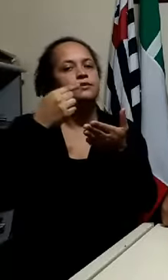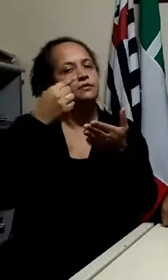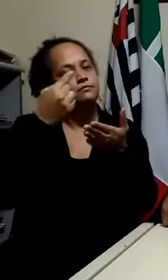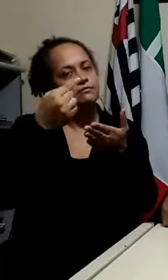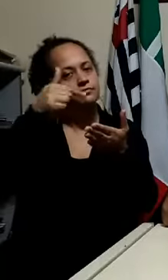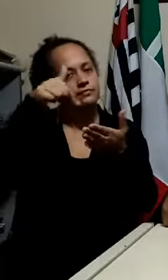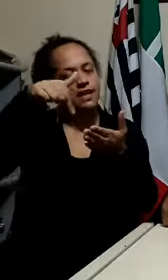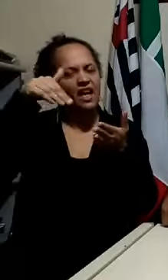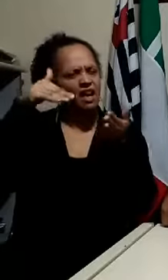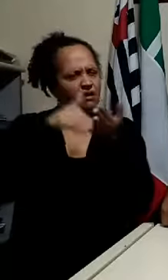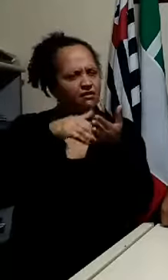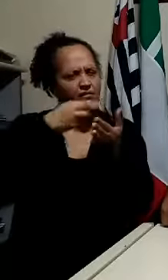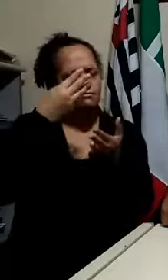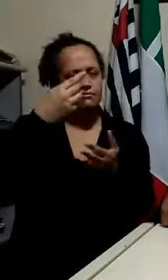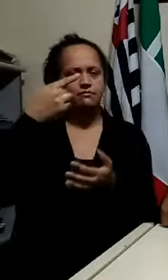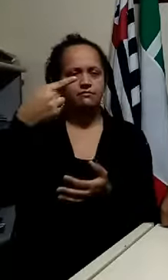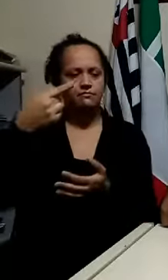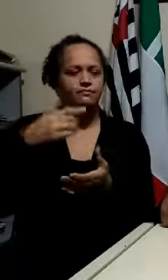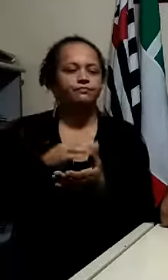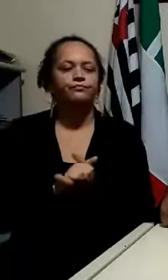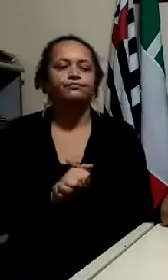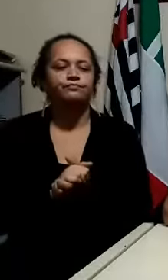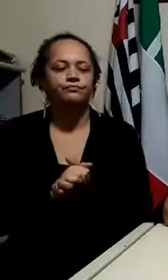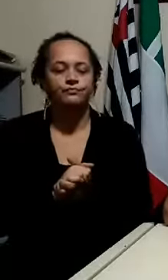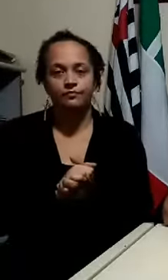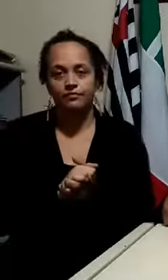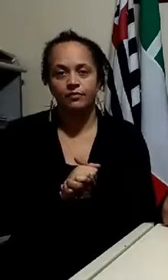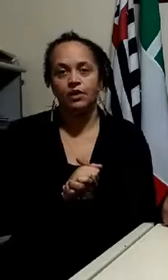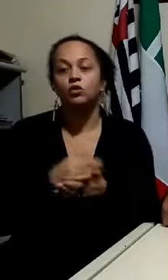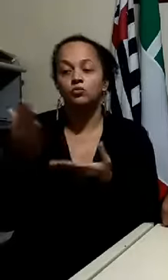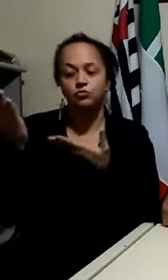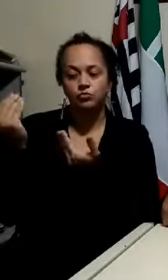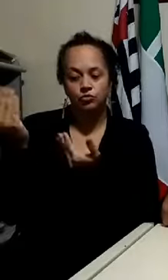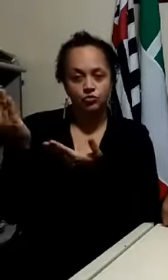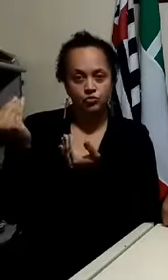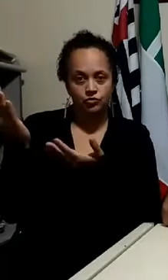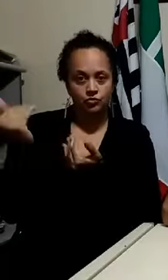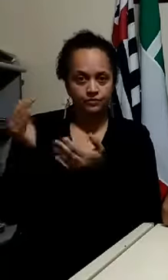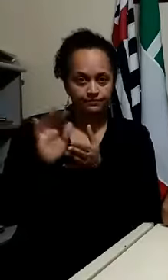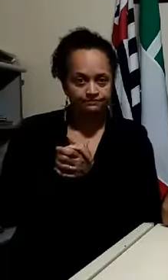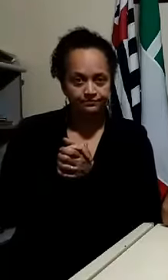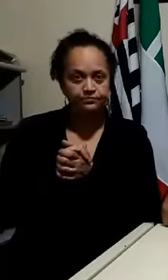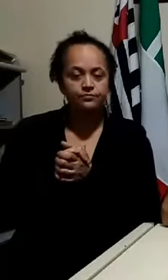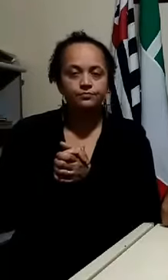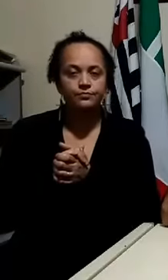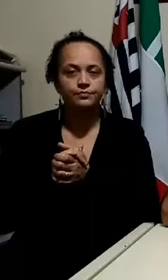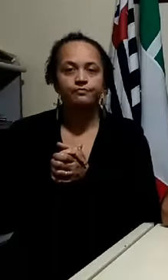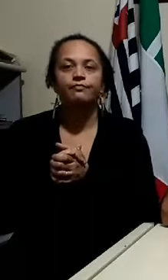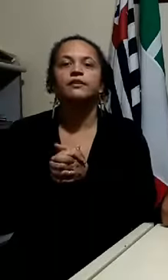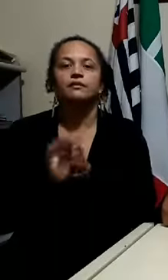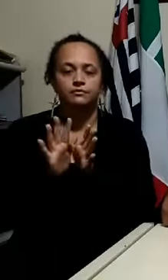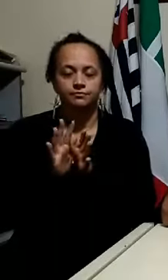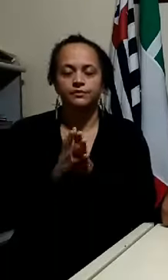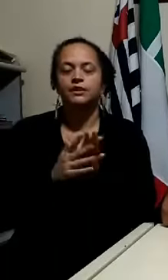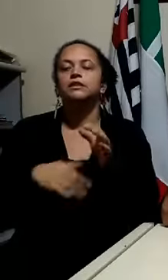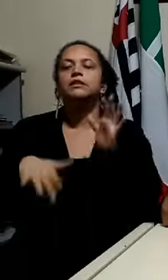o jovem mancebo de qualidade. Ele caiu nisso aqui, olha lá, ó. E pondo-se Jesus a